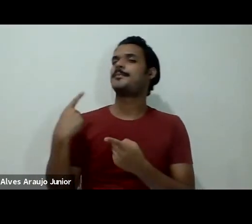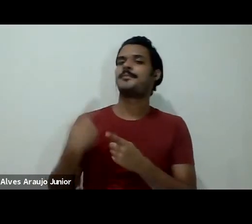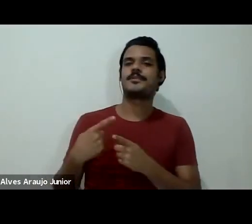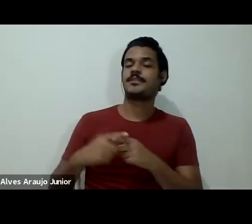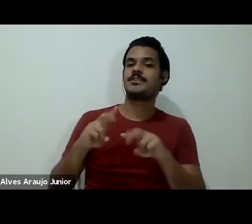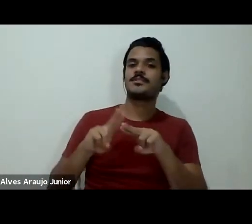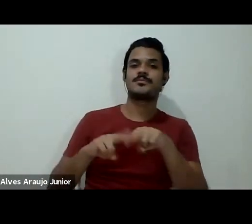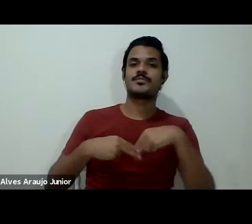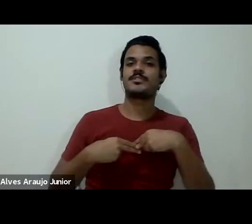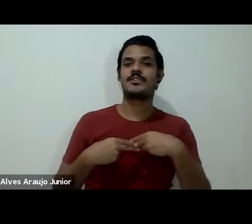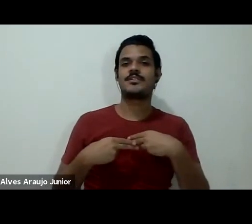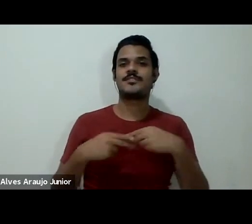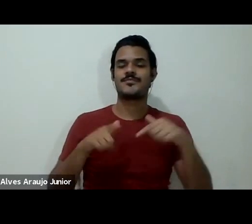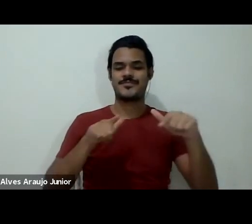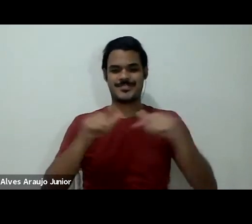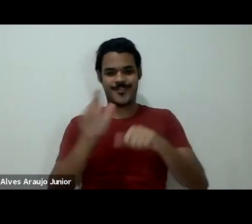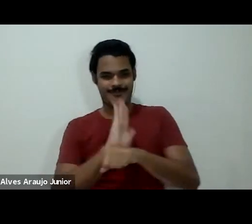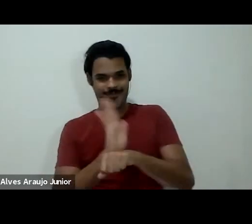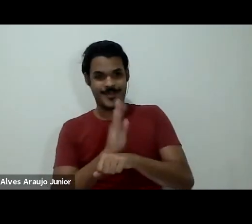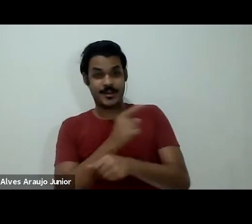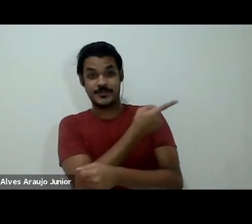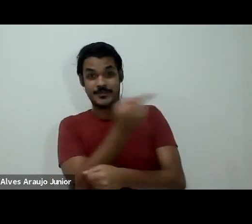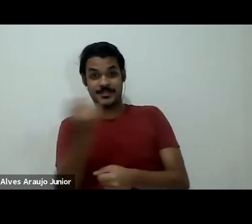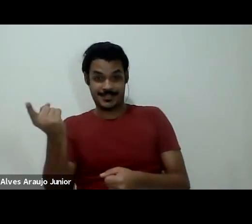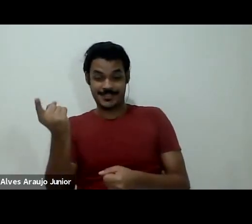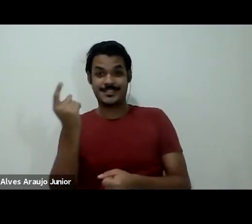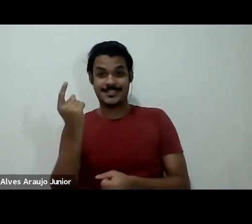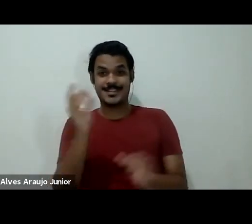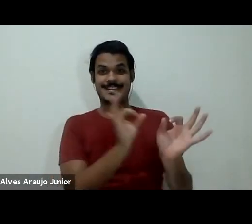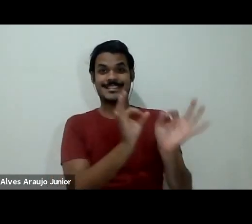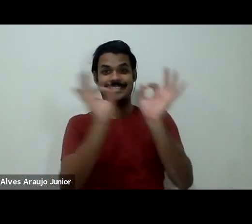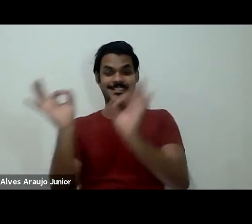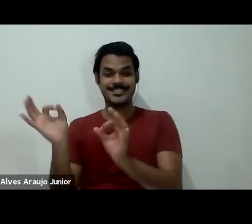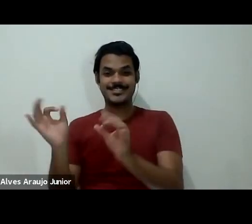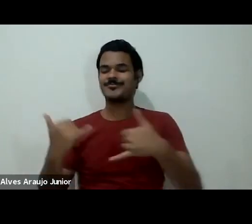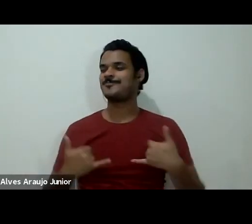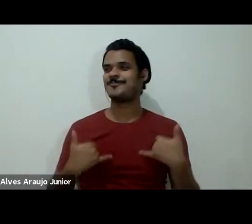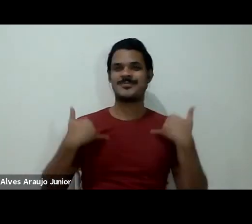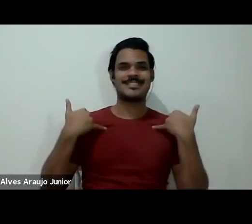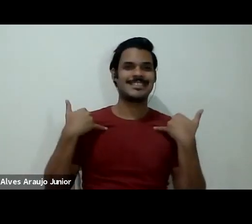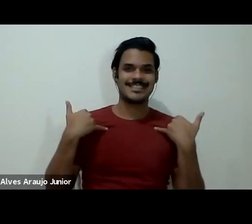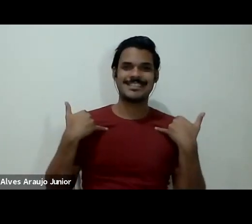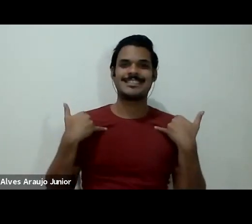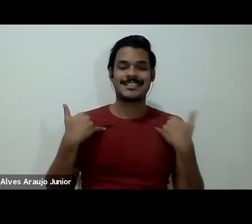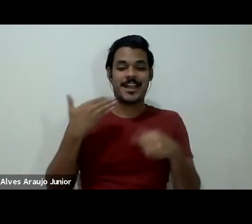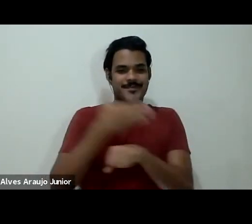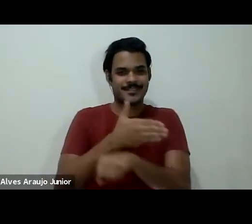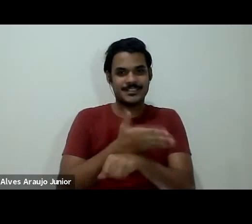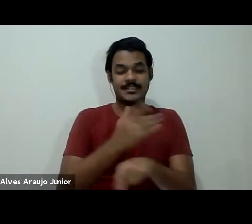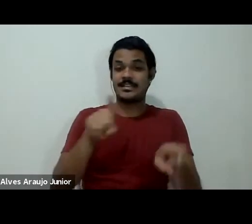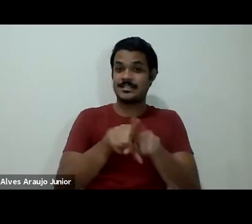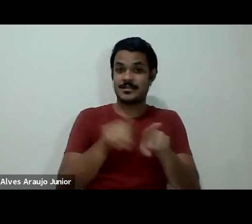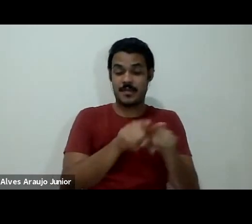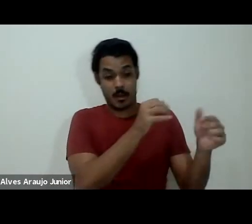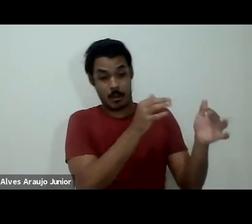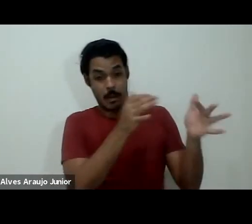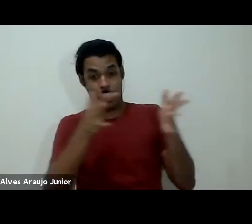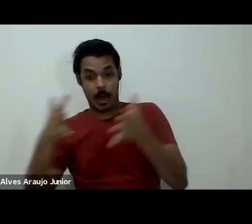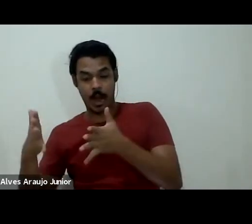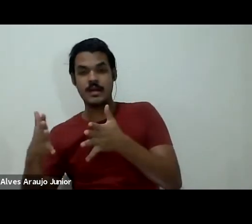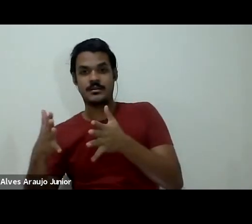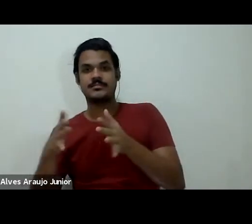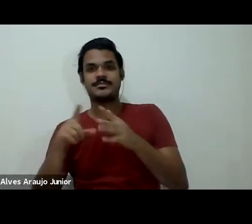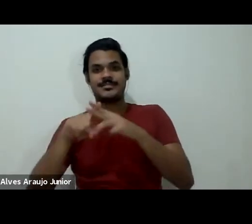está aí para ser fruída por todos vocês. É um grande prazer ter participado desse processo e estamos